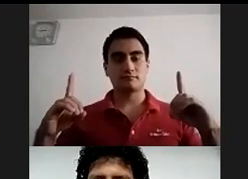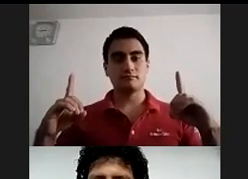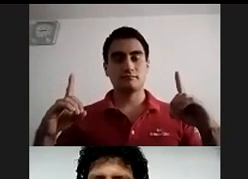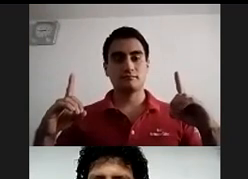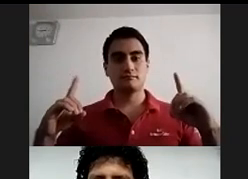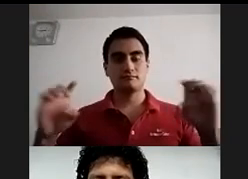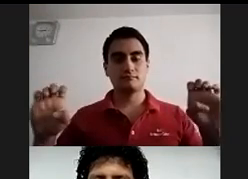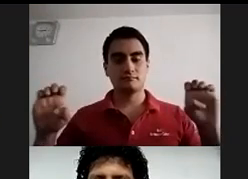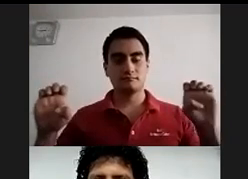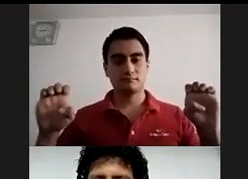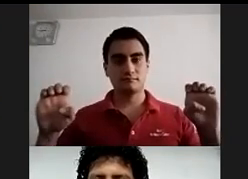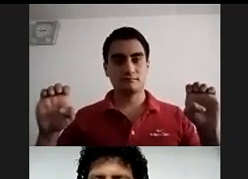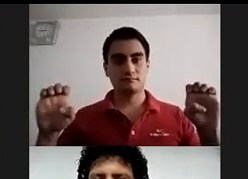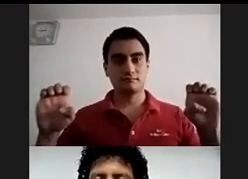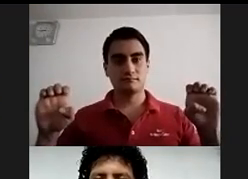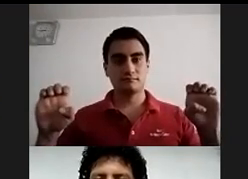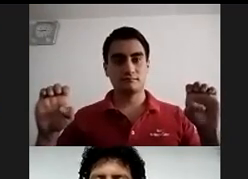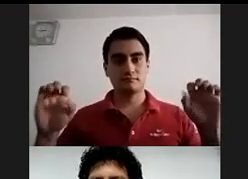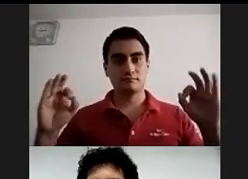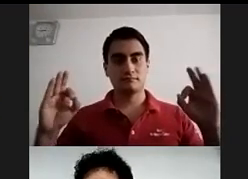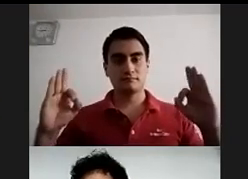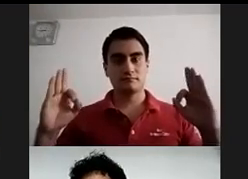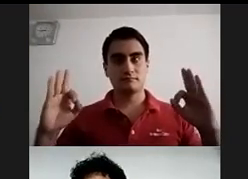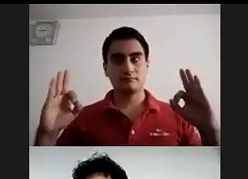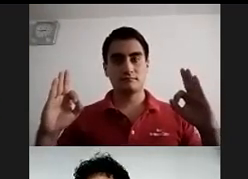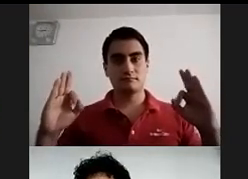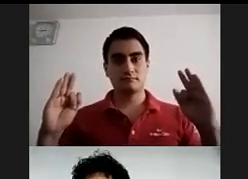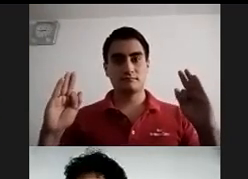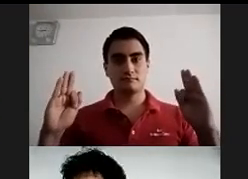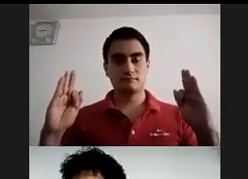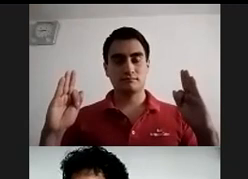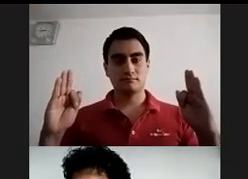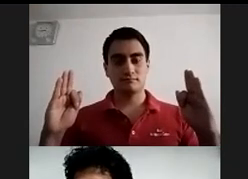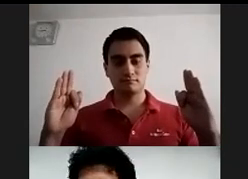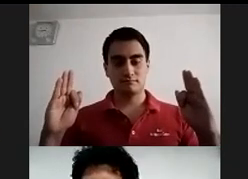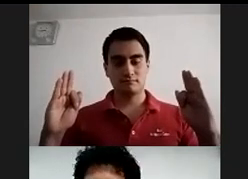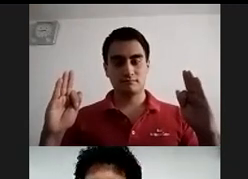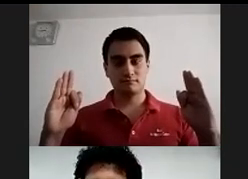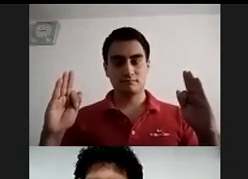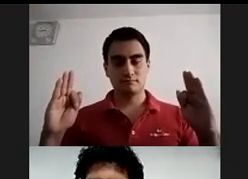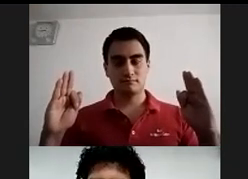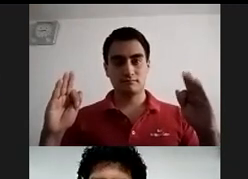sí, sí la conozco. Sí, está correcta. Pero miren, lo que les voy a explicar cuando veamos la clase de la lengua de señas como